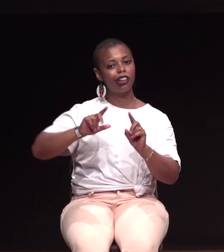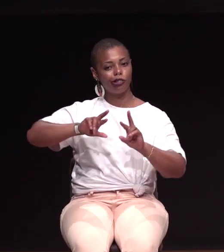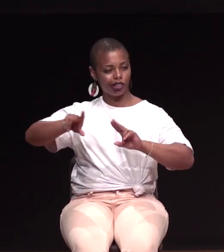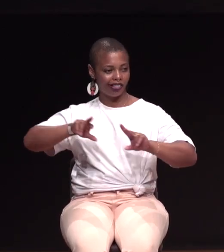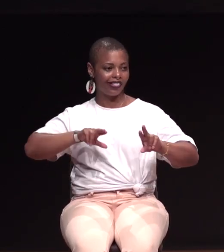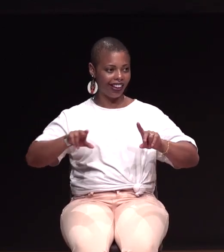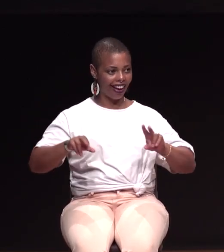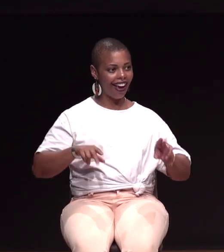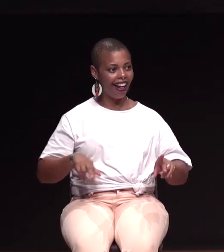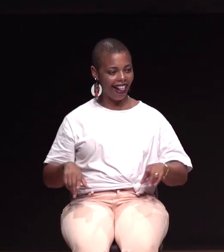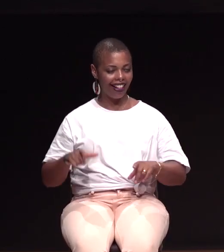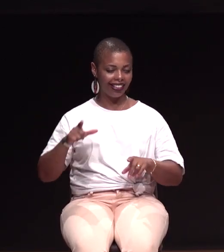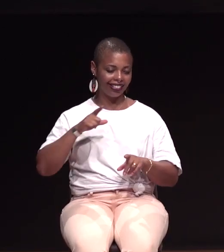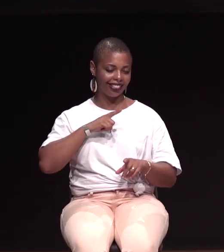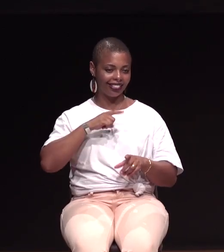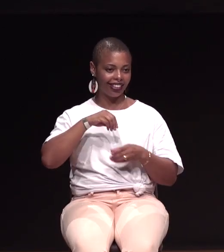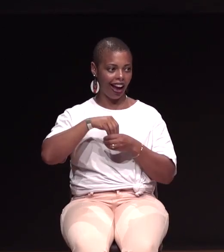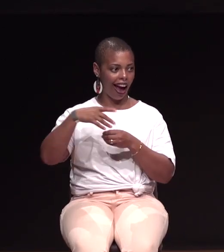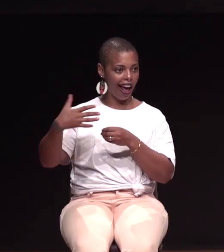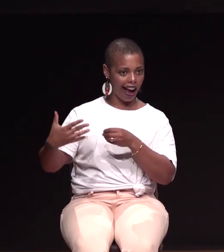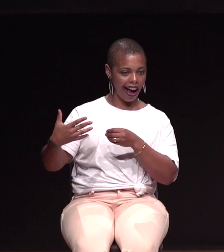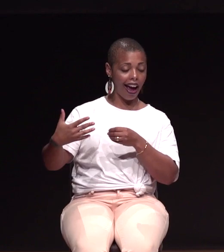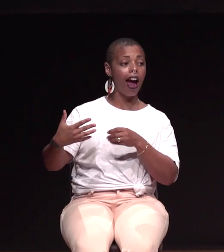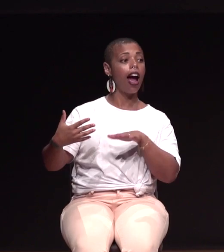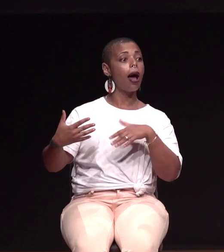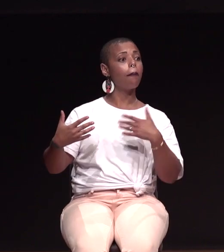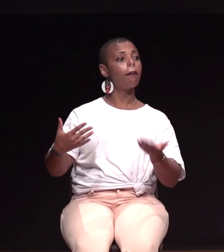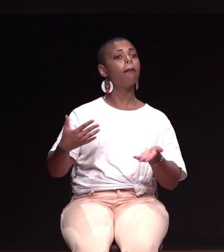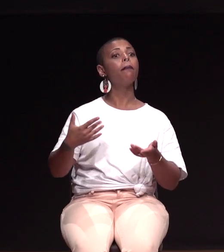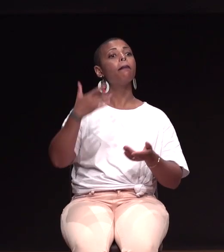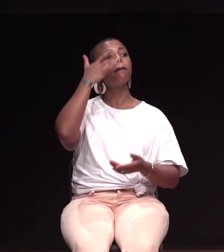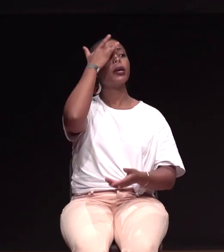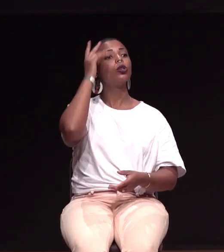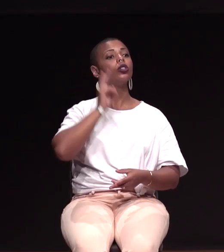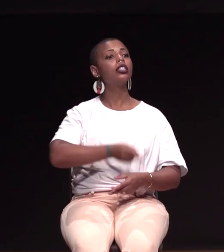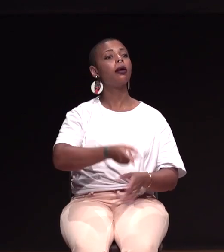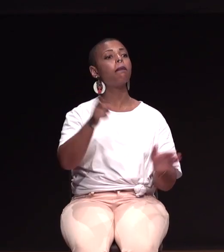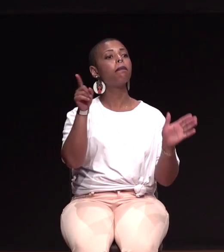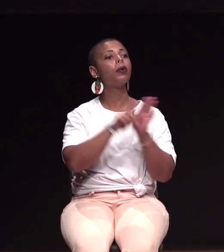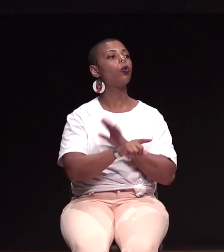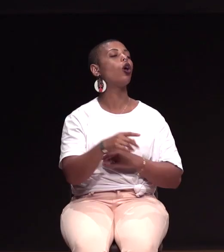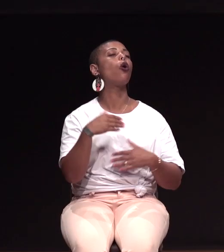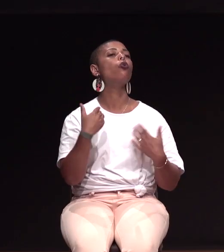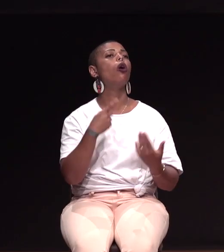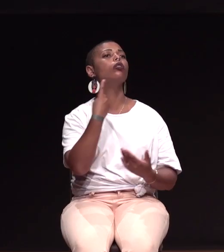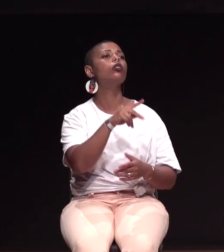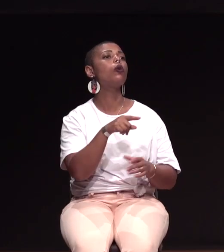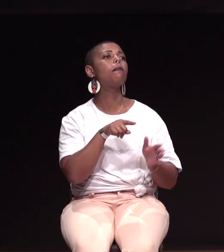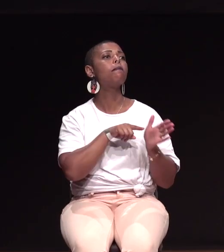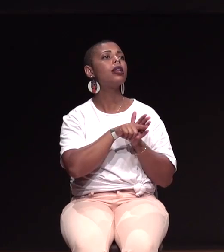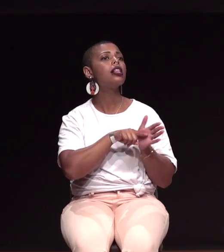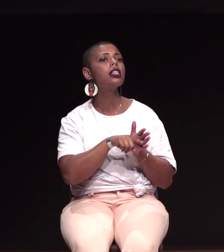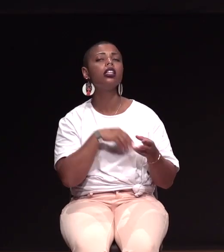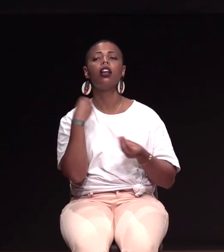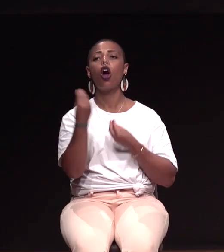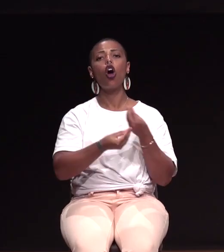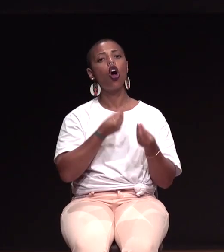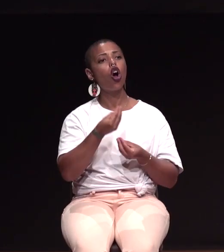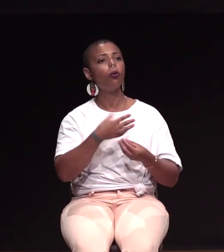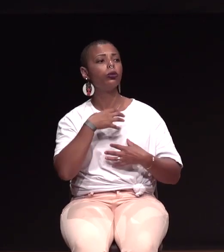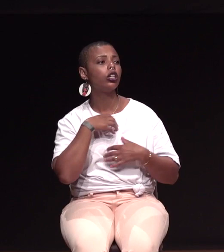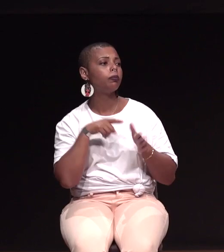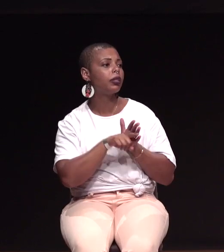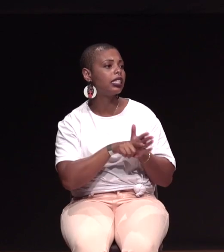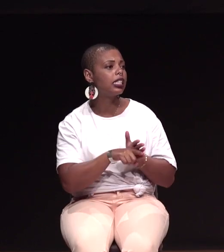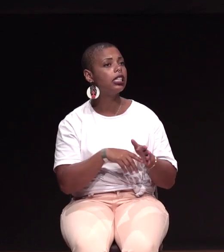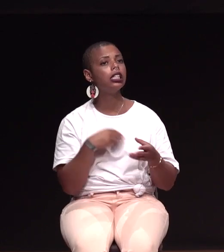mais específicas, e o pessoal sempre pergunta assim, qual é a sua pesquisa? Como é a sua pesquisa? Por onde vai a